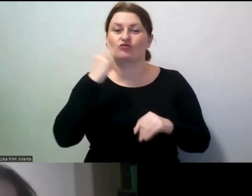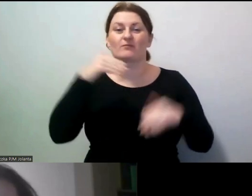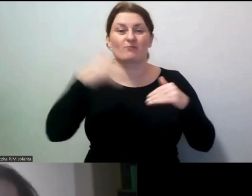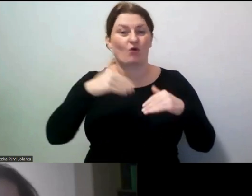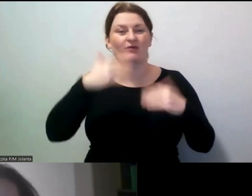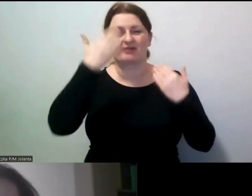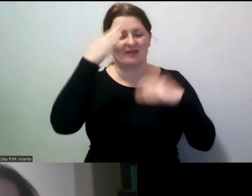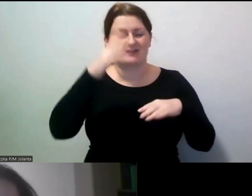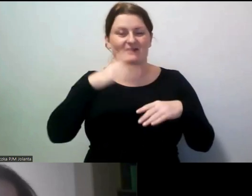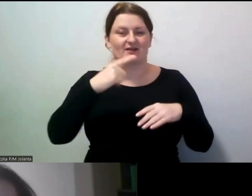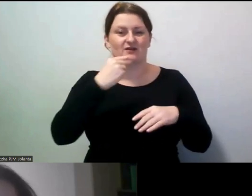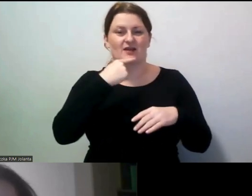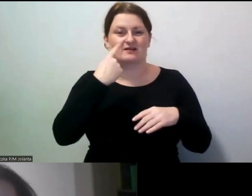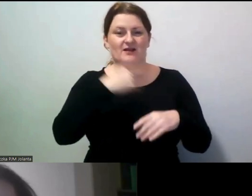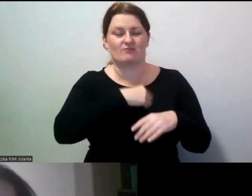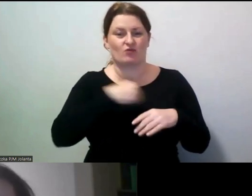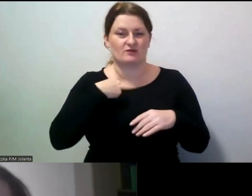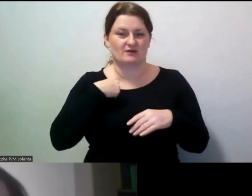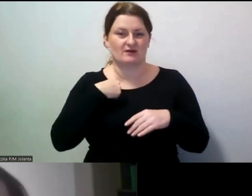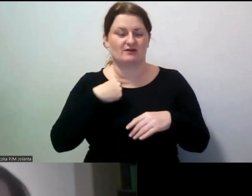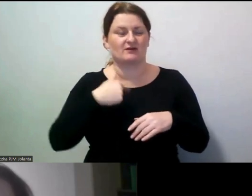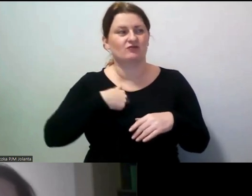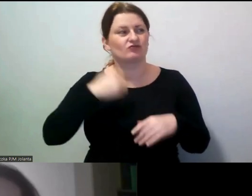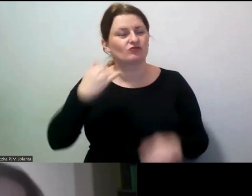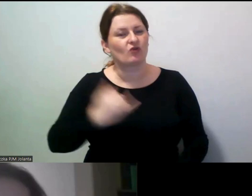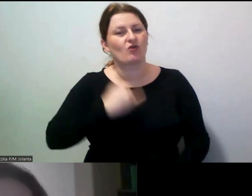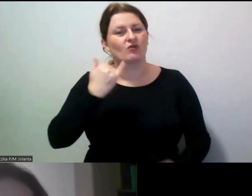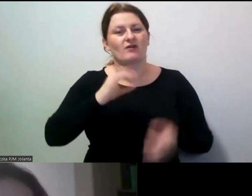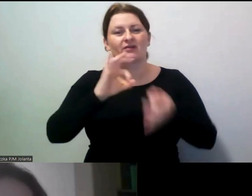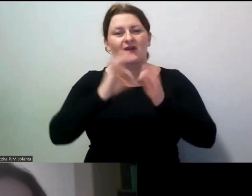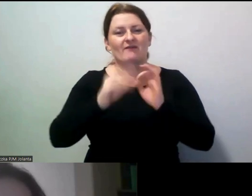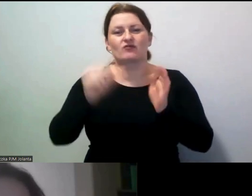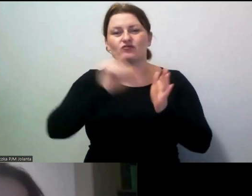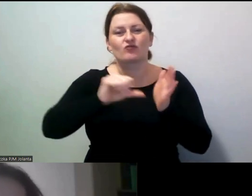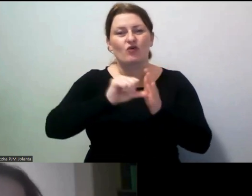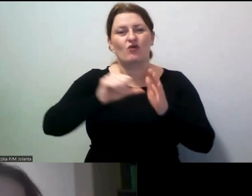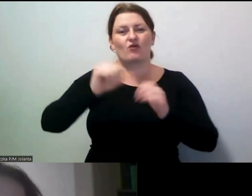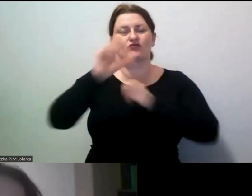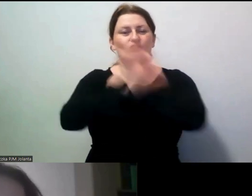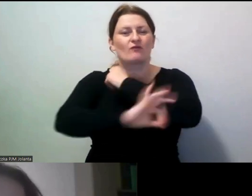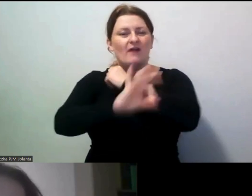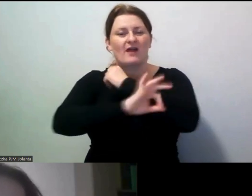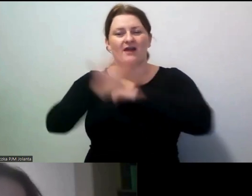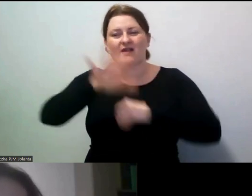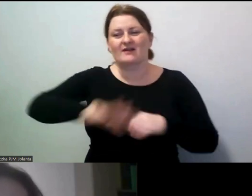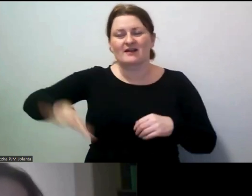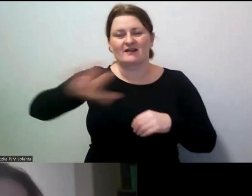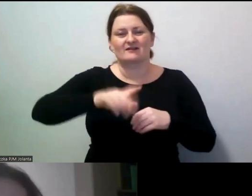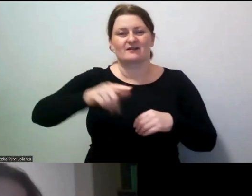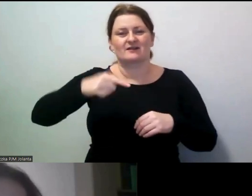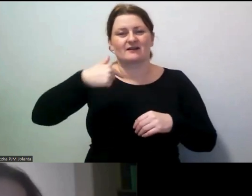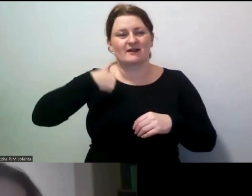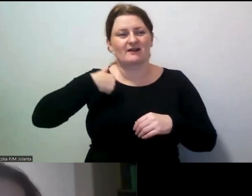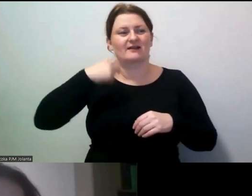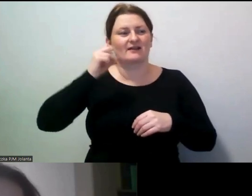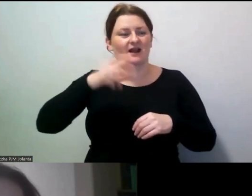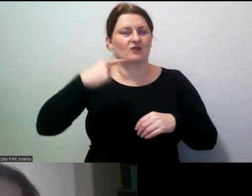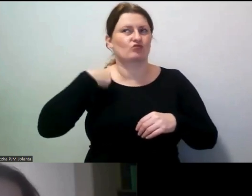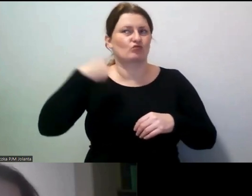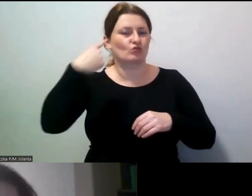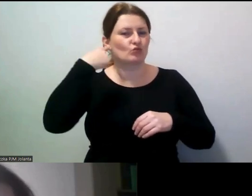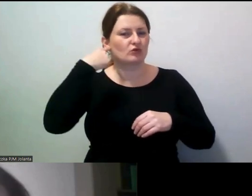jest truizm i banał, choć niestety ciągle nawet w środowisku naukowym naszym ocieramy się o takie głosy, że